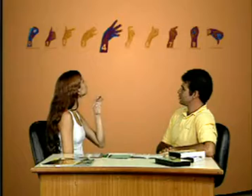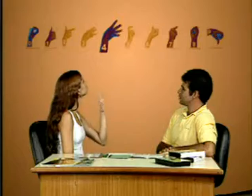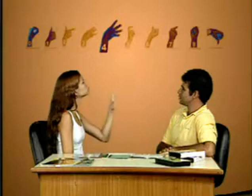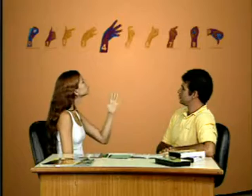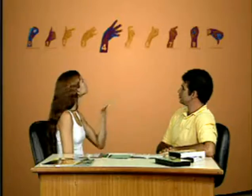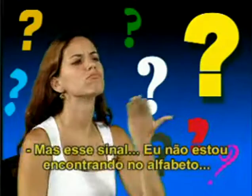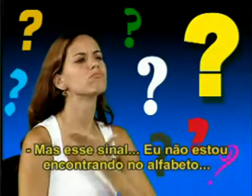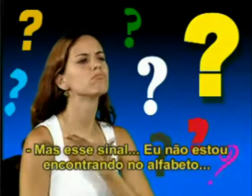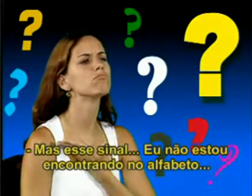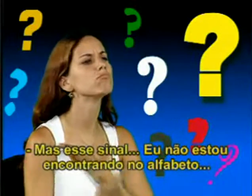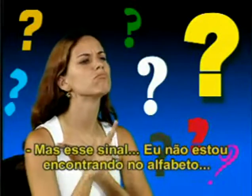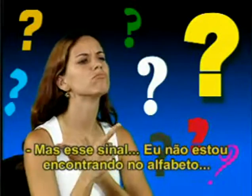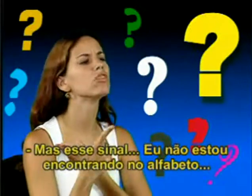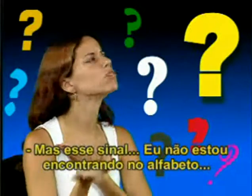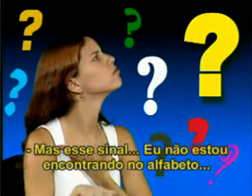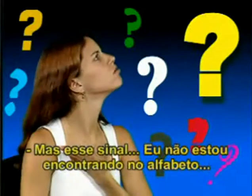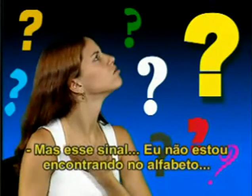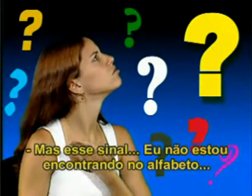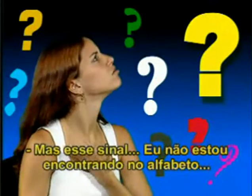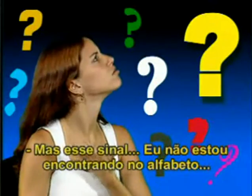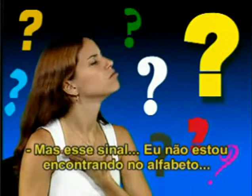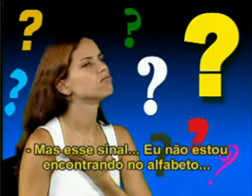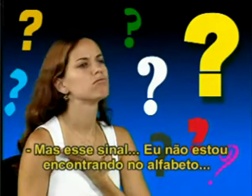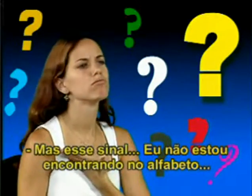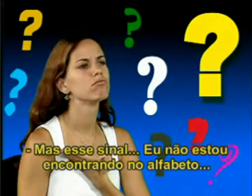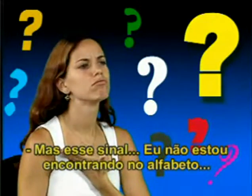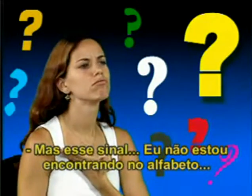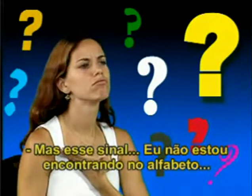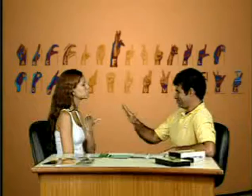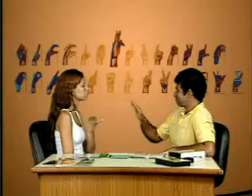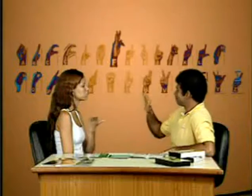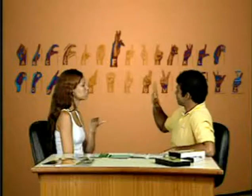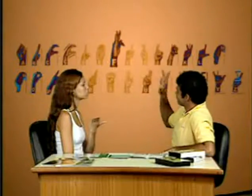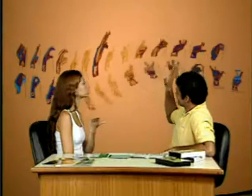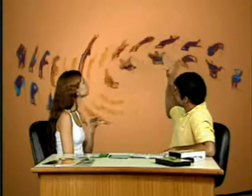esse sinal eu não estou encontrando no alfabeto.